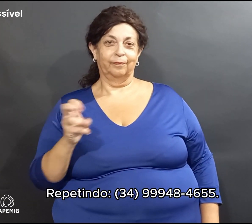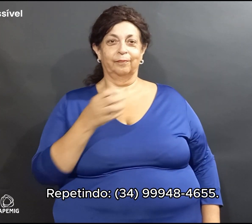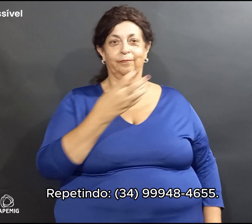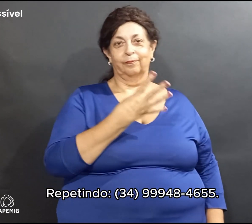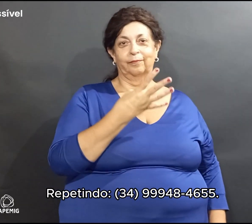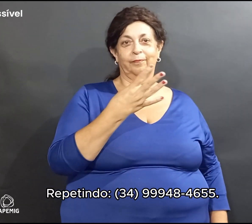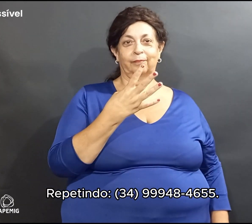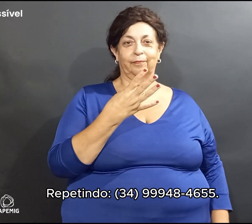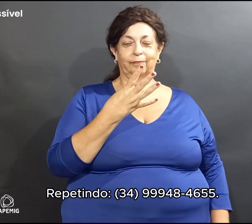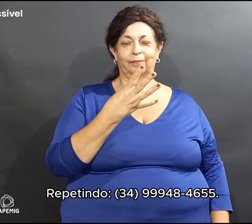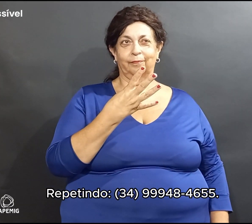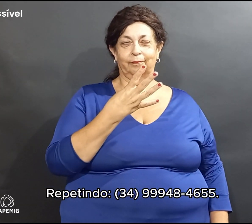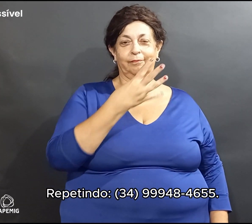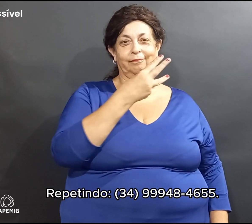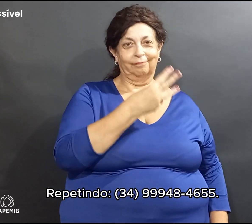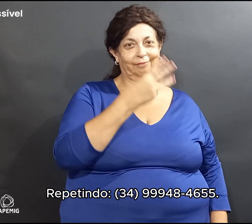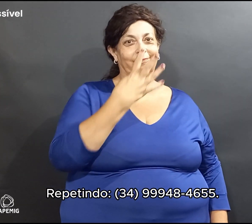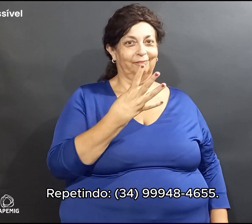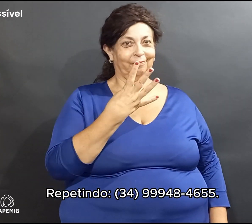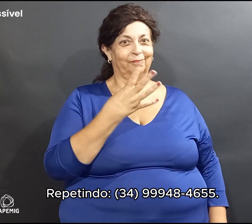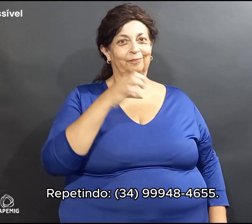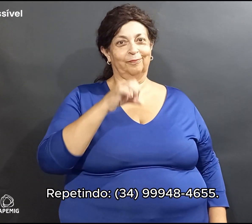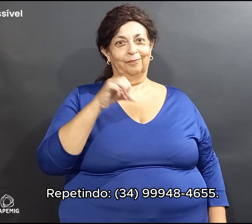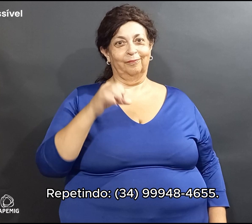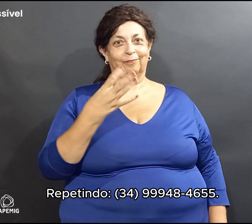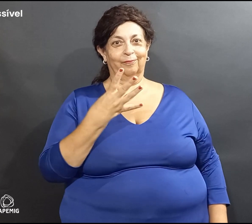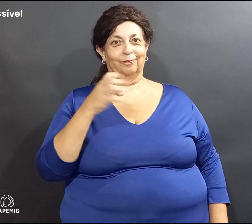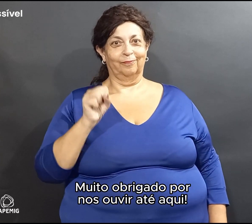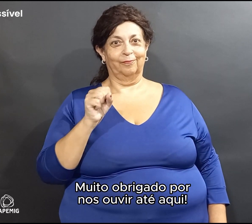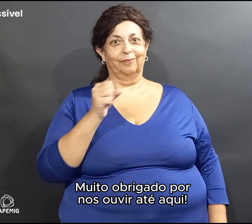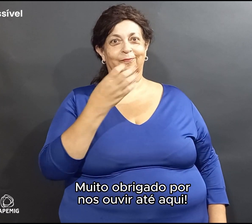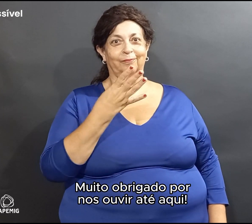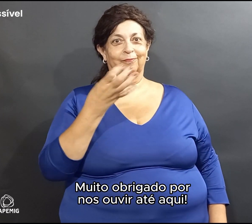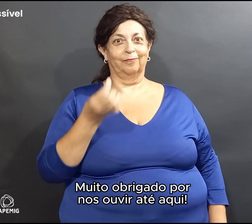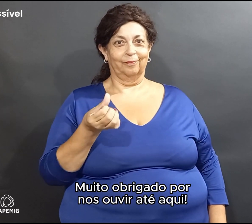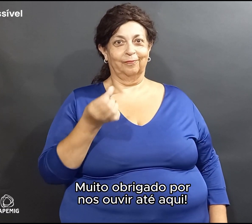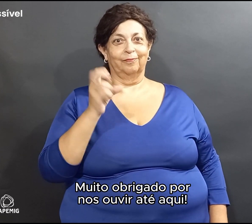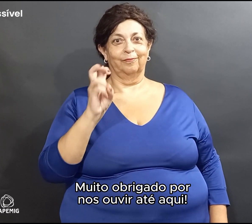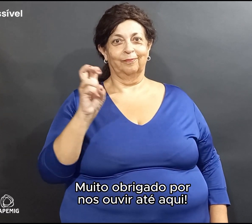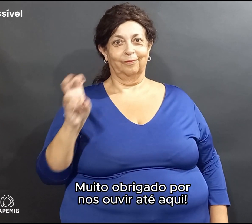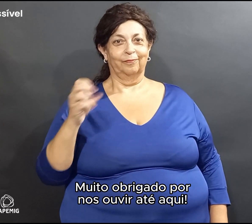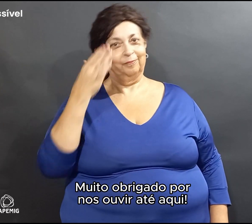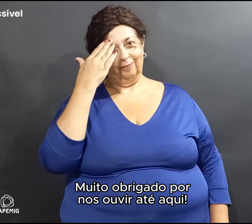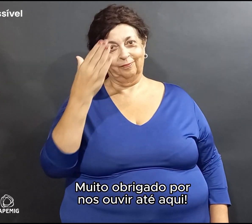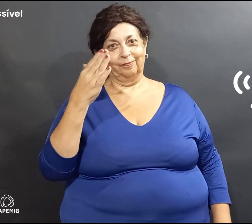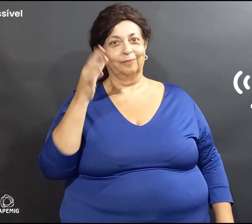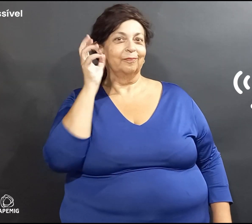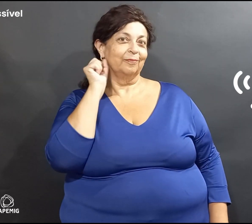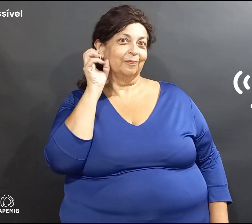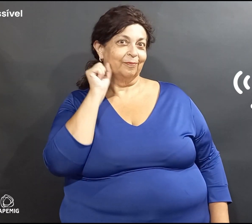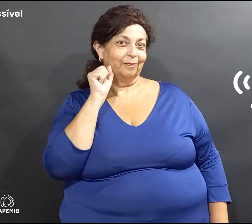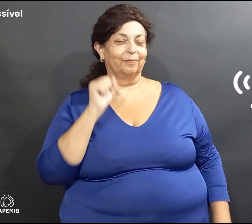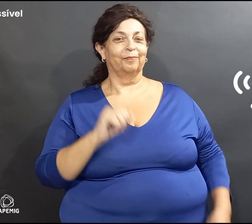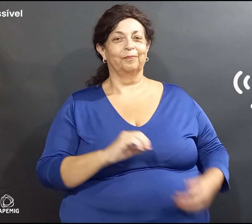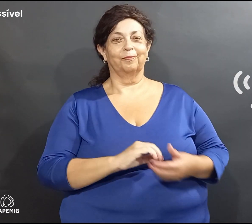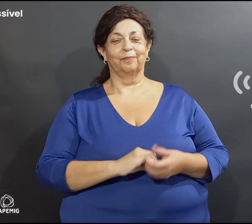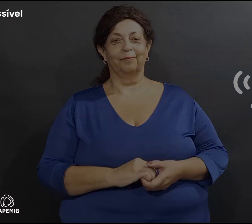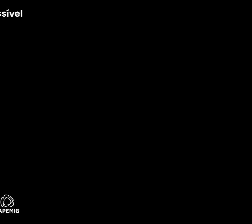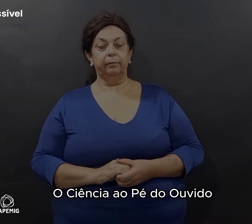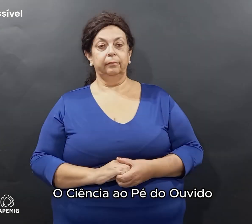34 9948 4655. Muito obrigado por nos ouvir até aqui. O Ciência